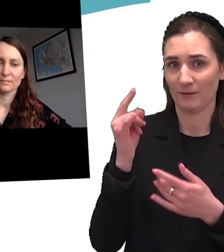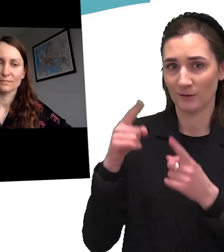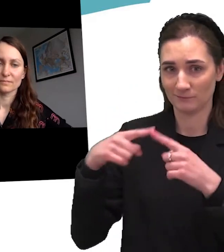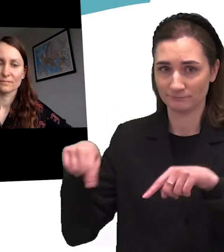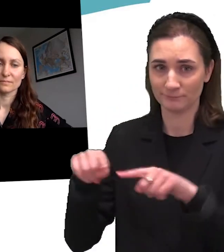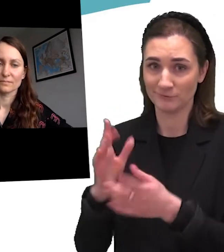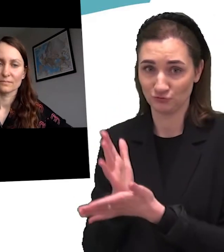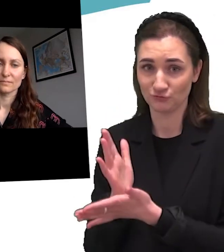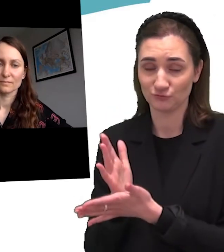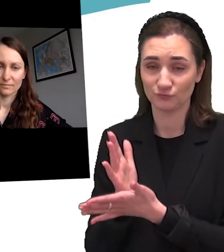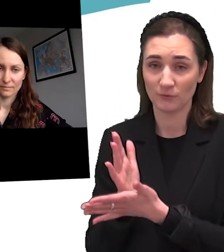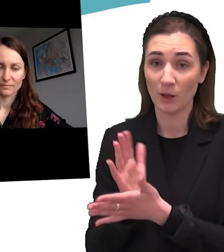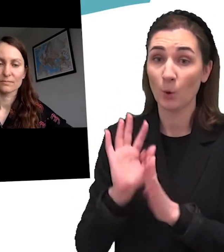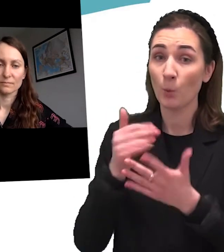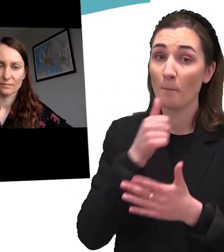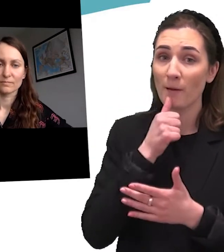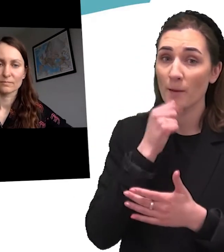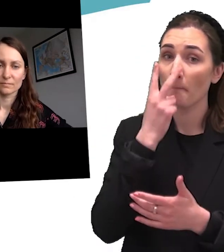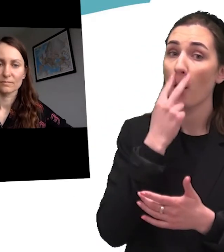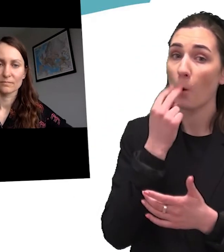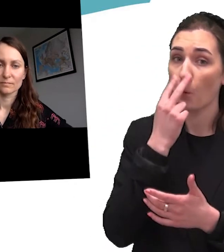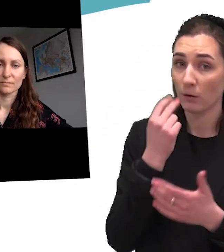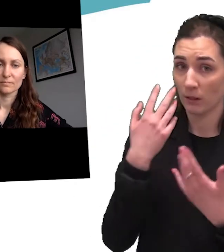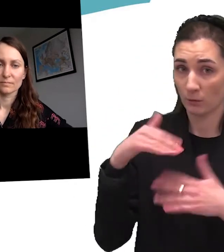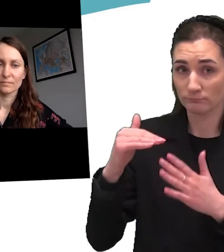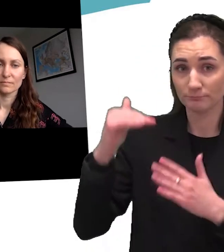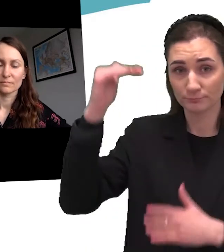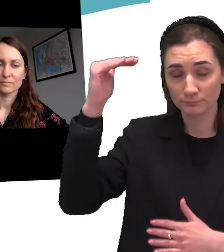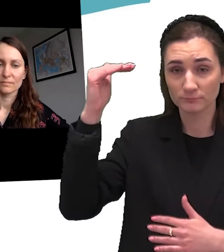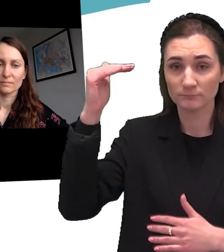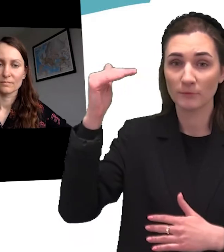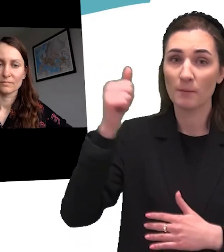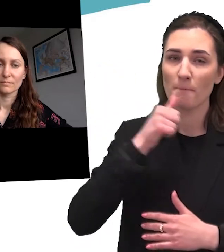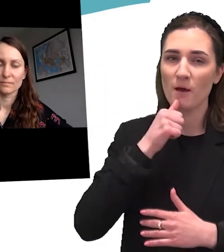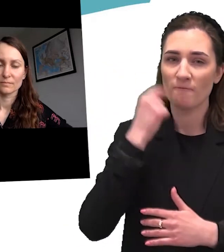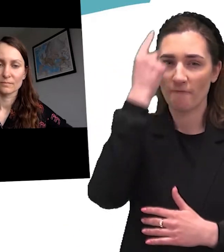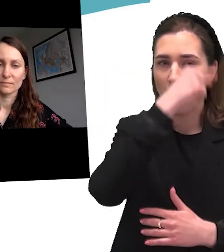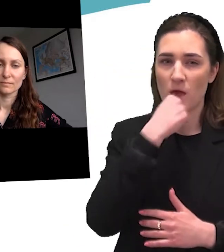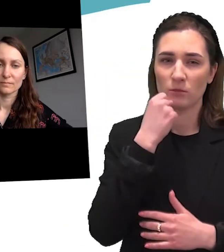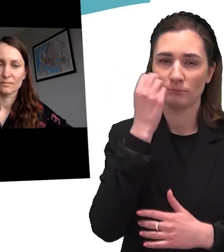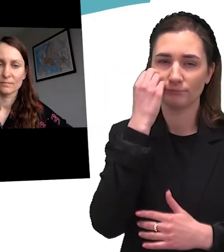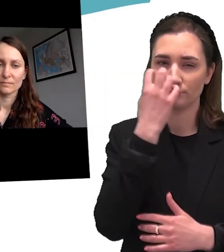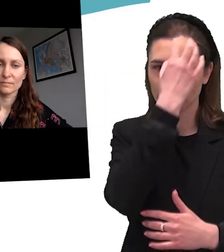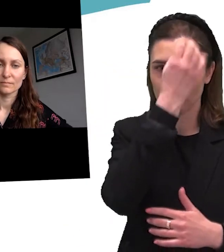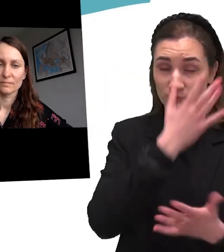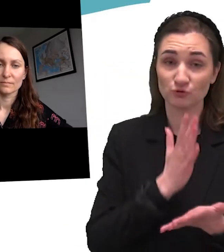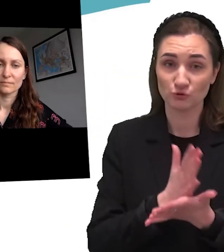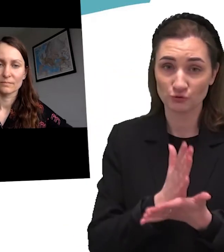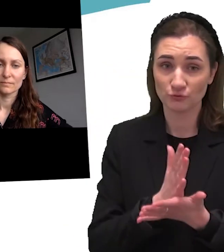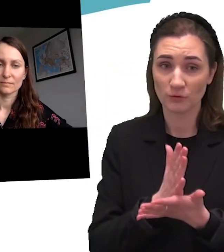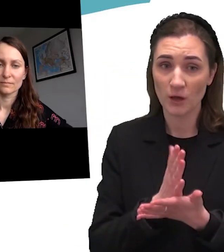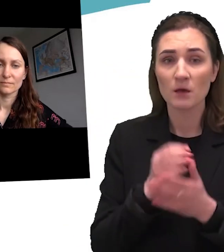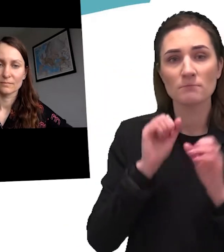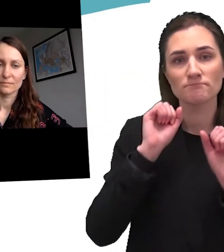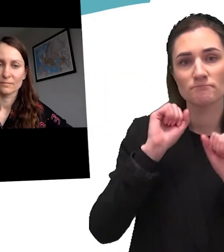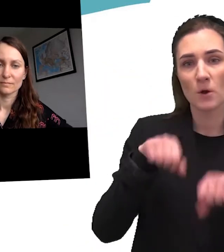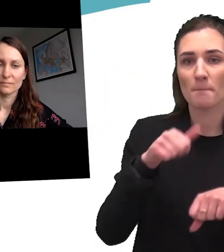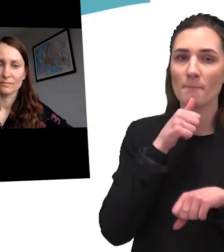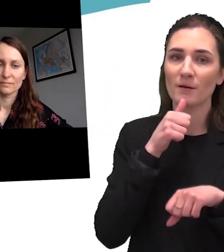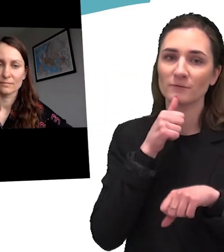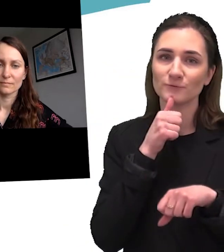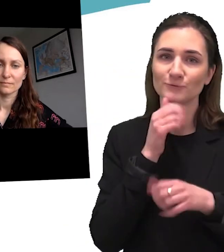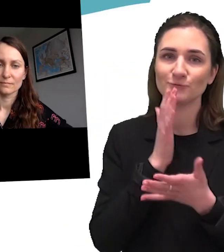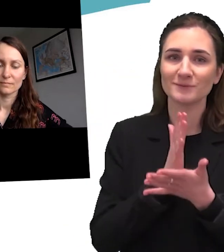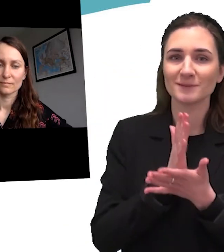kokio amžiaus vaikus mes šnekam. Nes tarkim, jeigu tai yra paauglys ir turi kokią aknę, tai